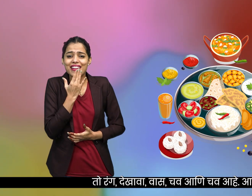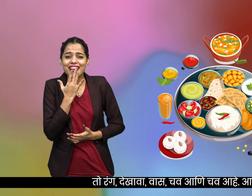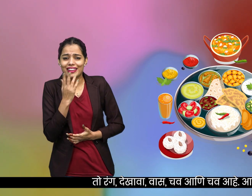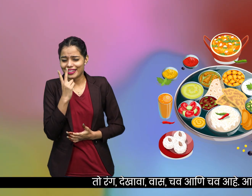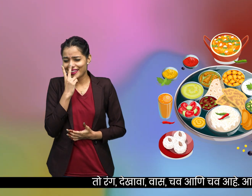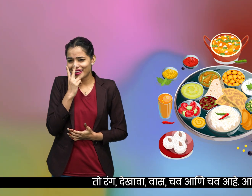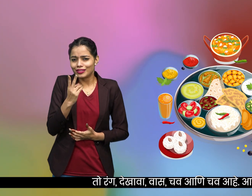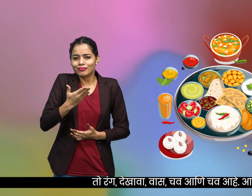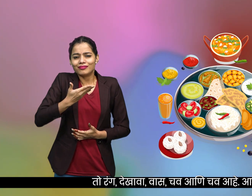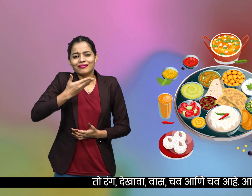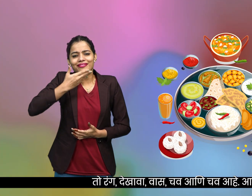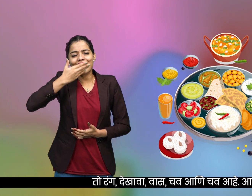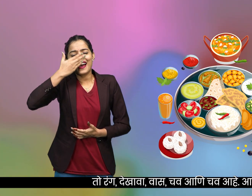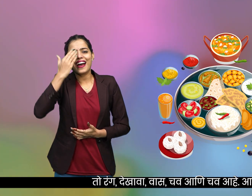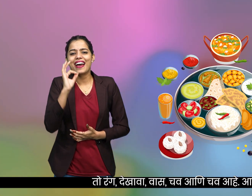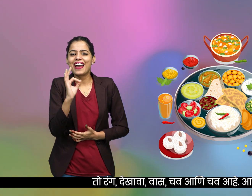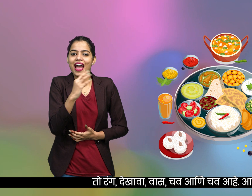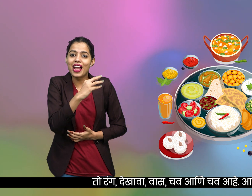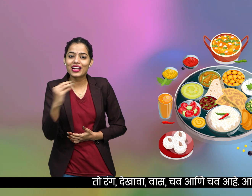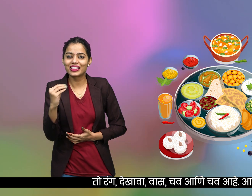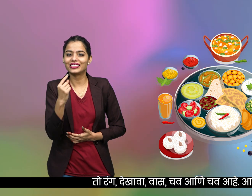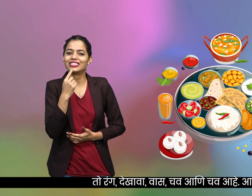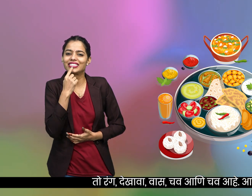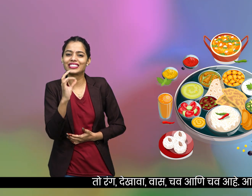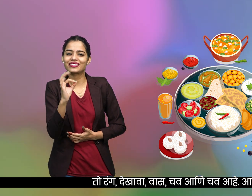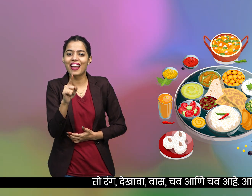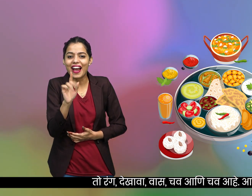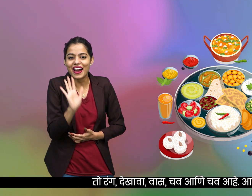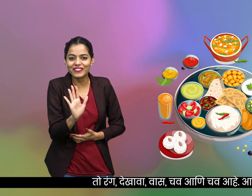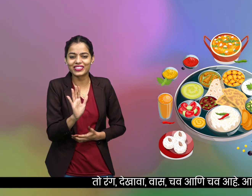तो रंग, देखावा, वास, चव आहे ना?